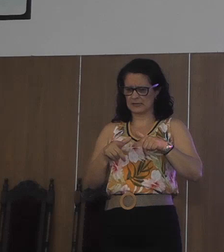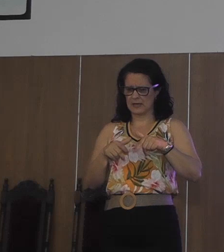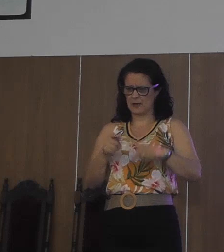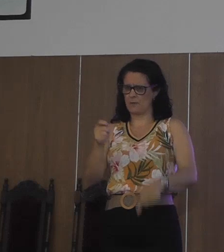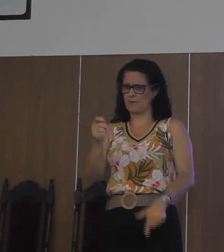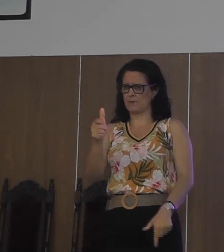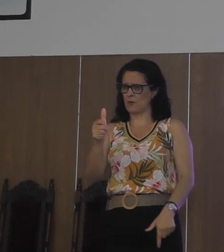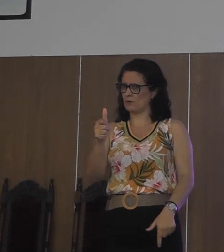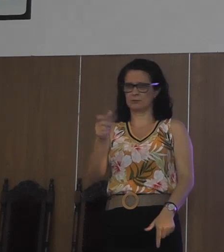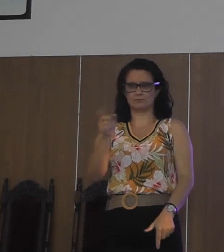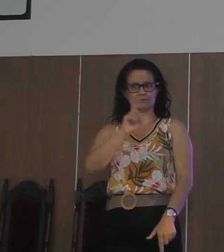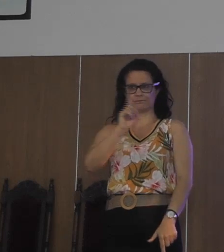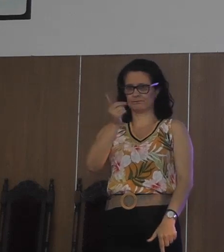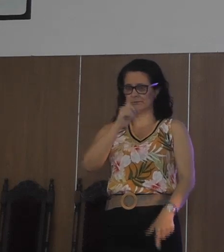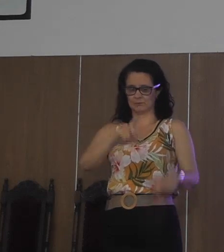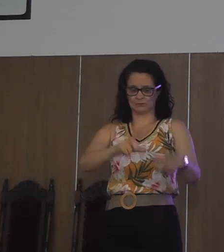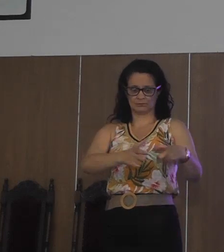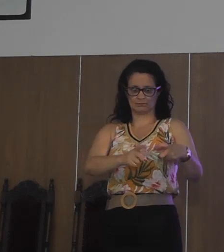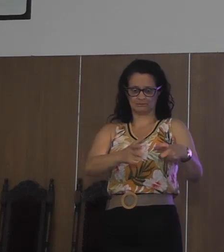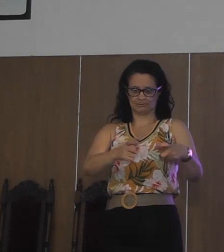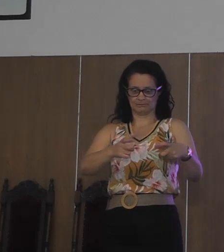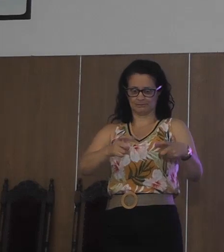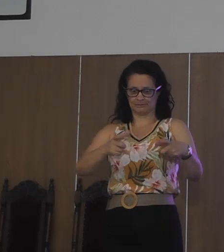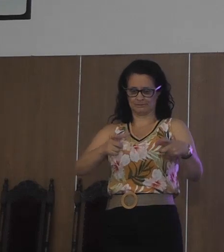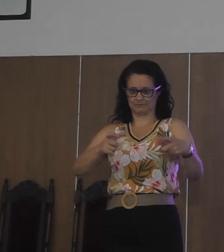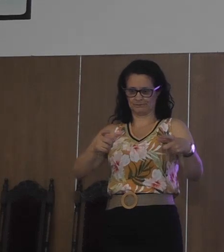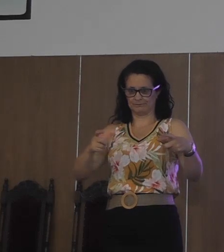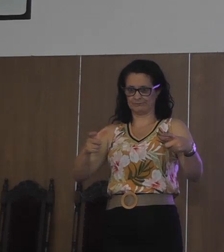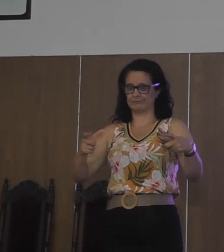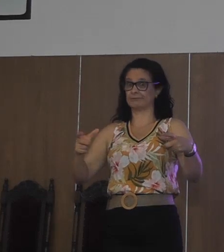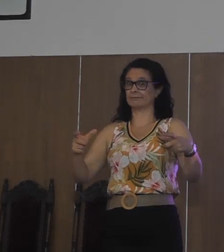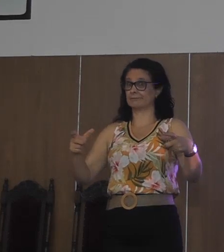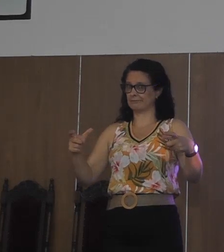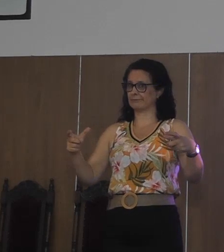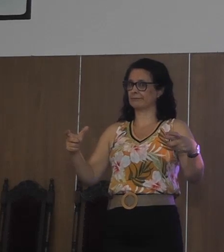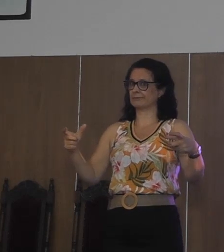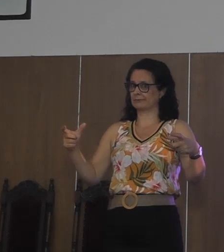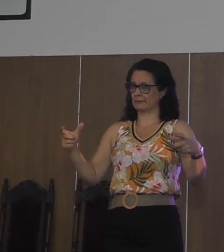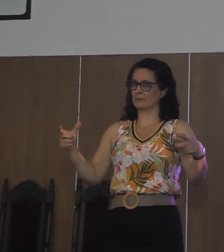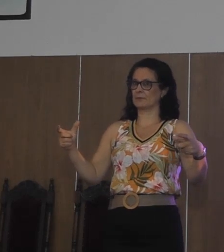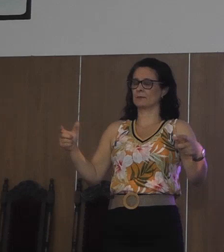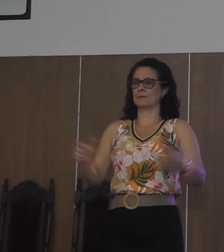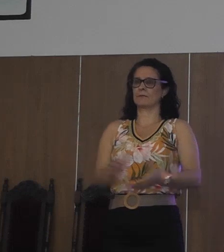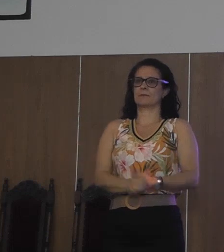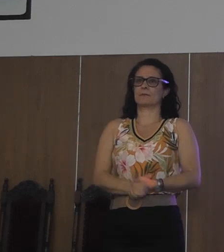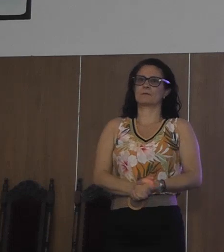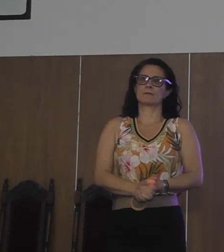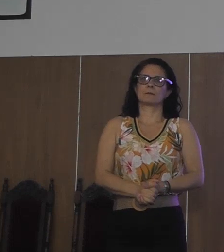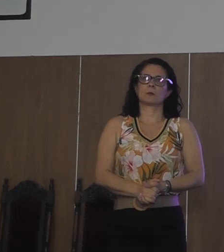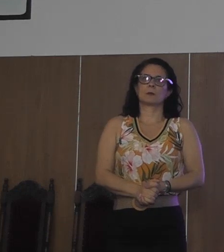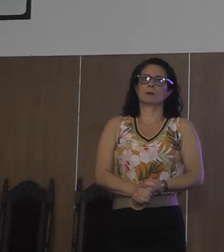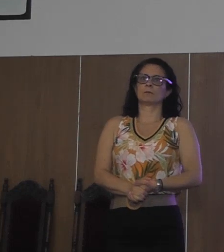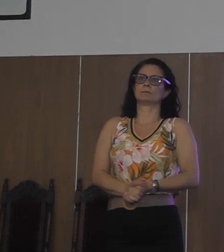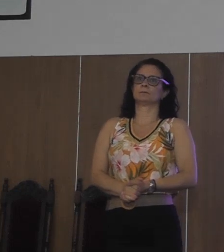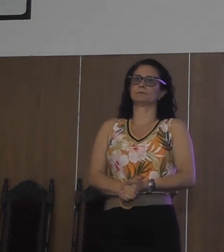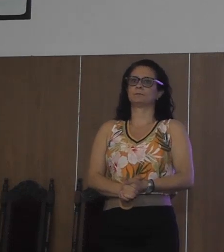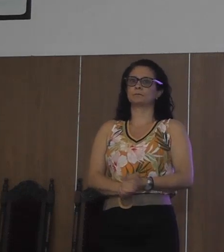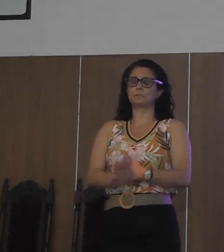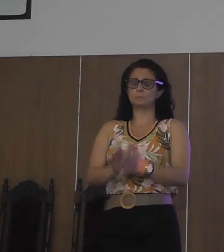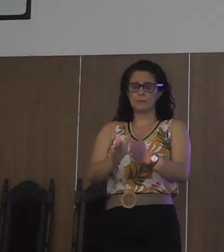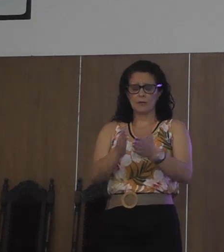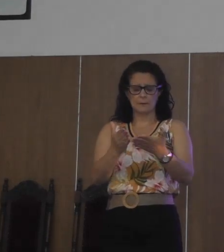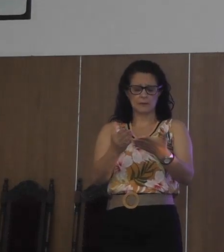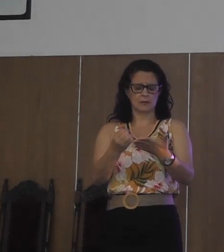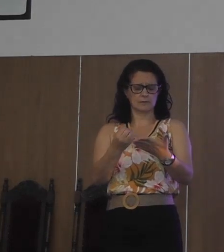pequeno. Era um povo grandioso em número de habitantes. Agora a palavra de Deus vai